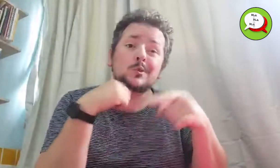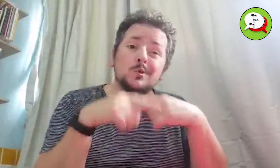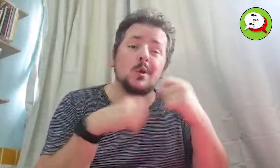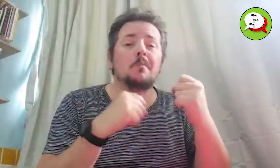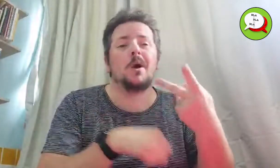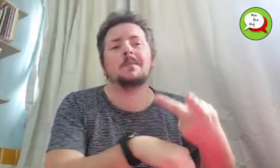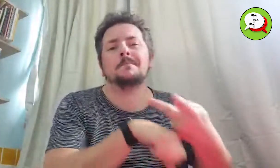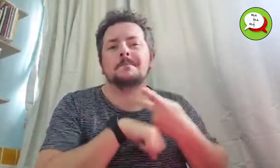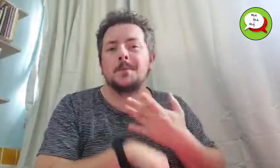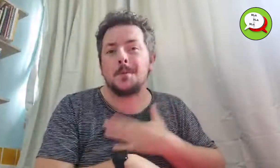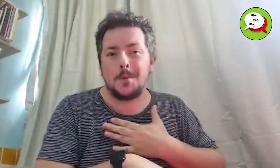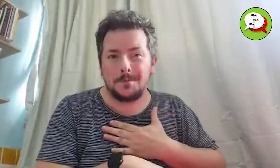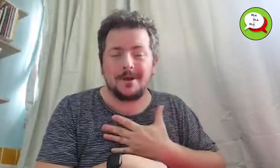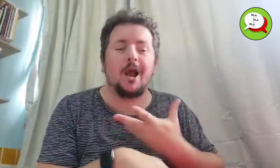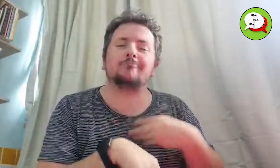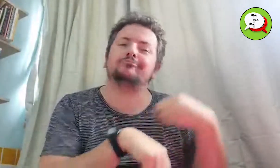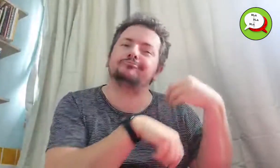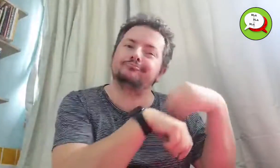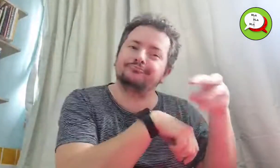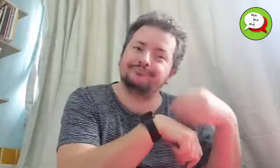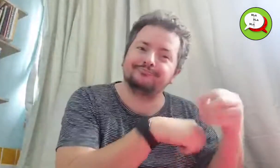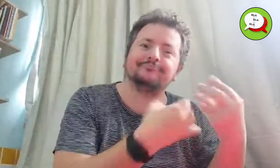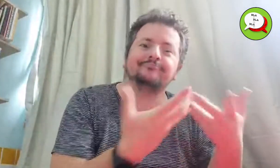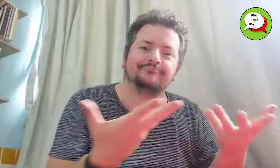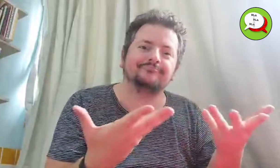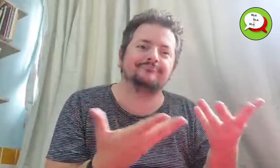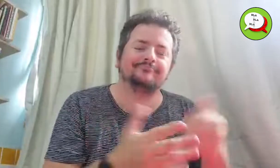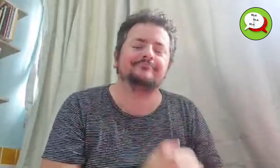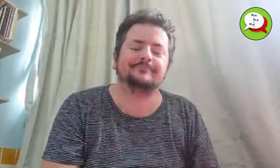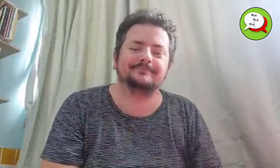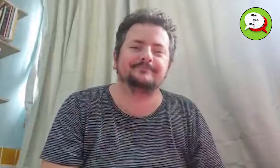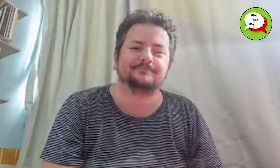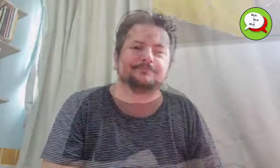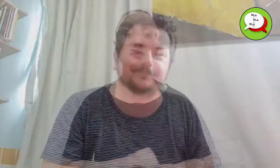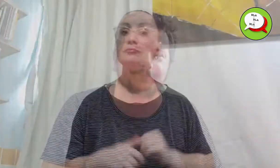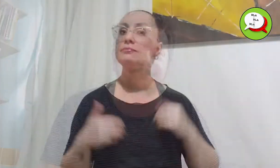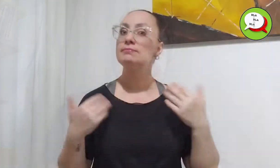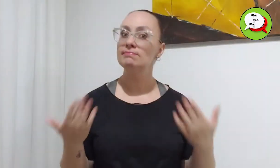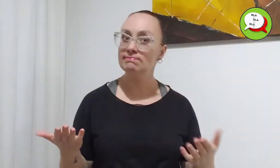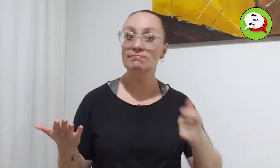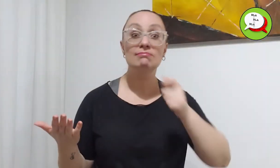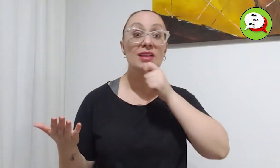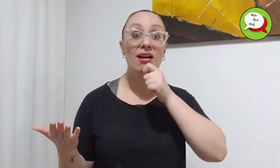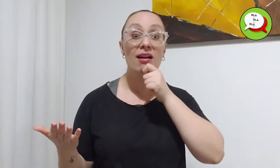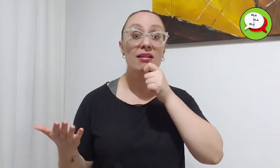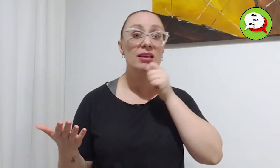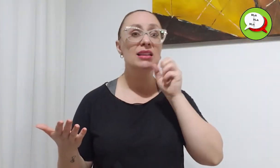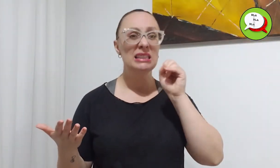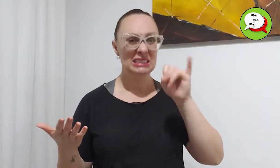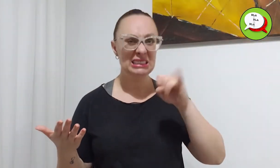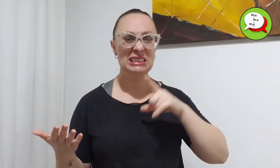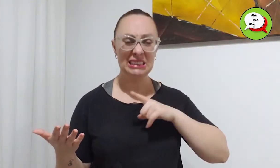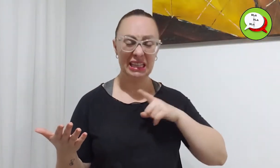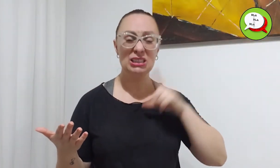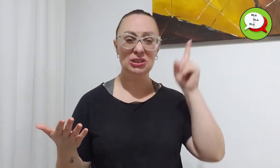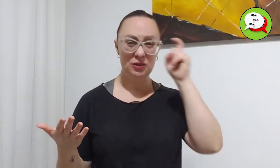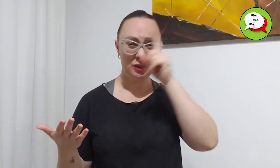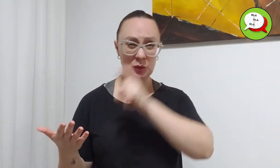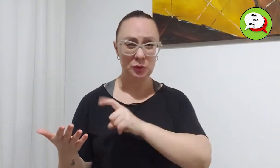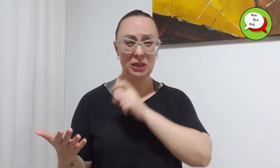ideia específica, pode me procurar que eu vou ajudar sim. E ainda, quais as dificuldades do aluno